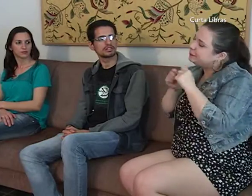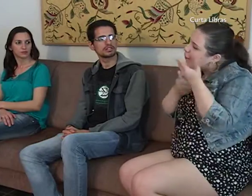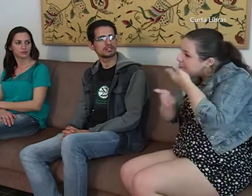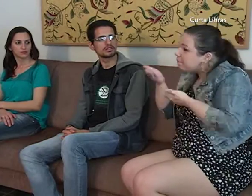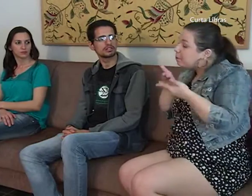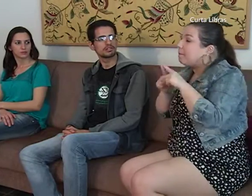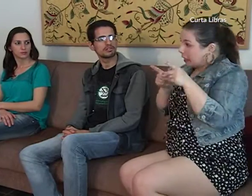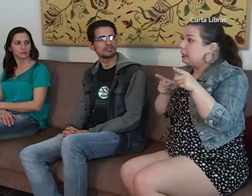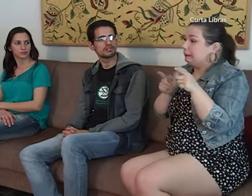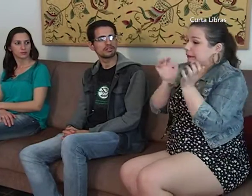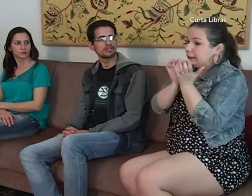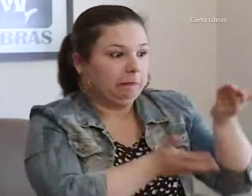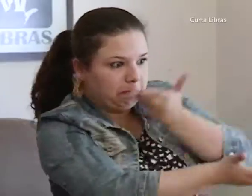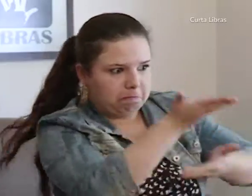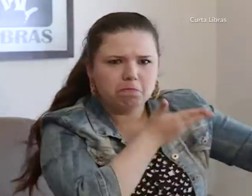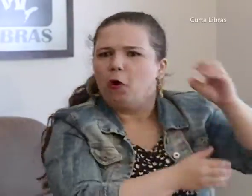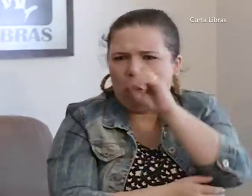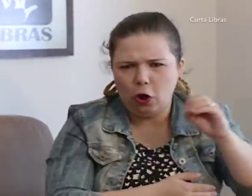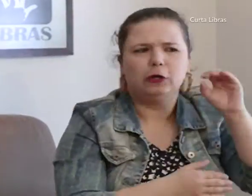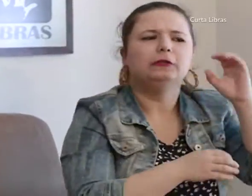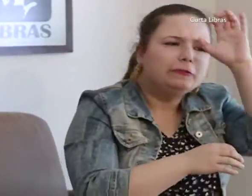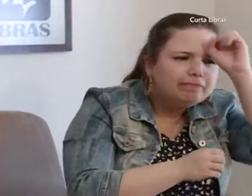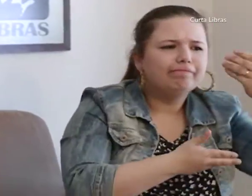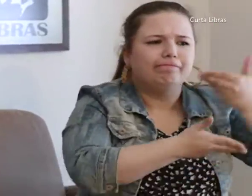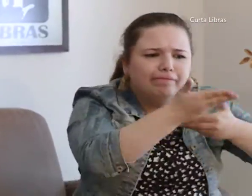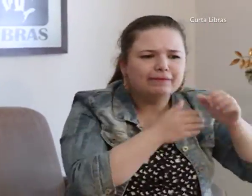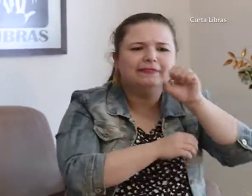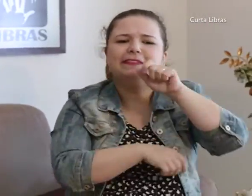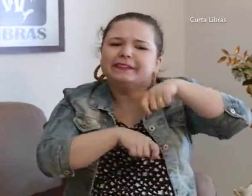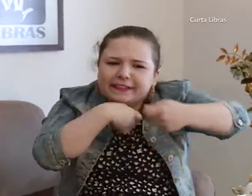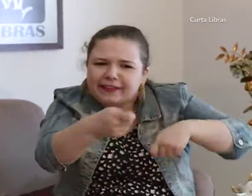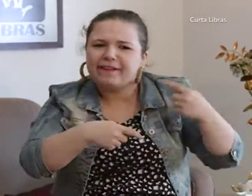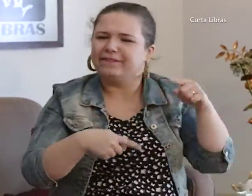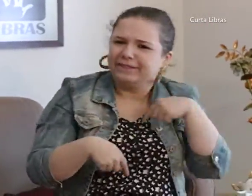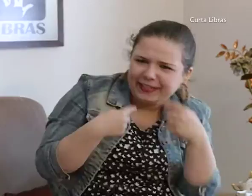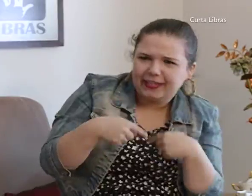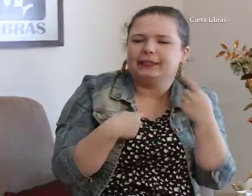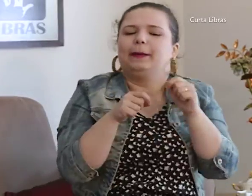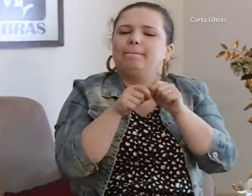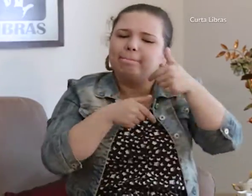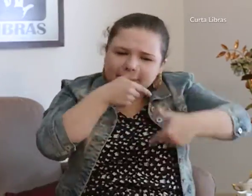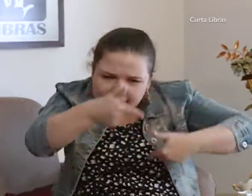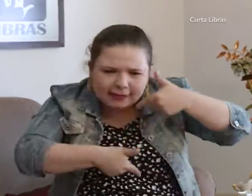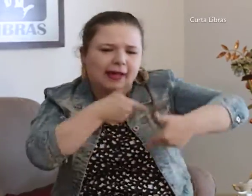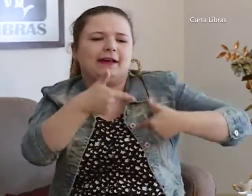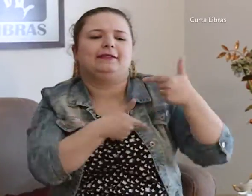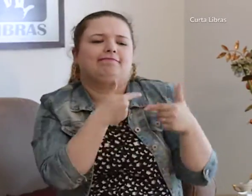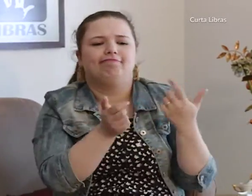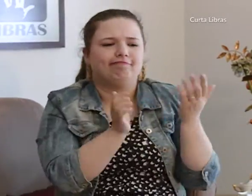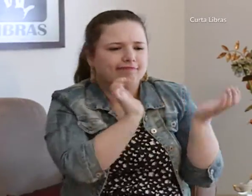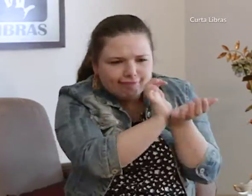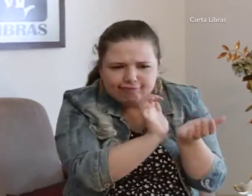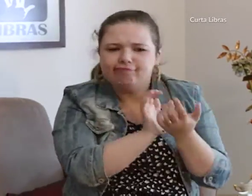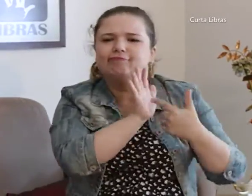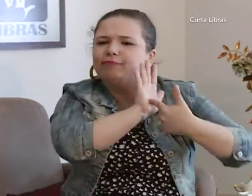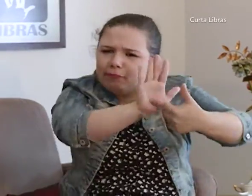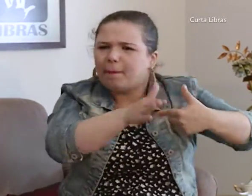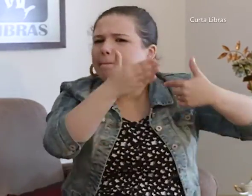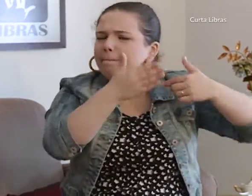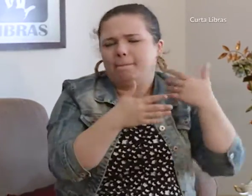Na educação especial, eu interajo com meus colegas. É ótimo, eu consigo obter as aprendizagens. Eles também aprendem comigo alguns sinais. A gente